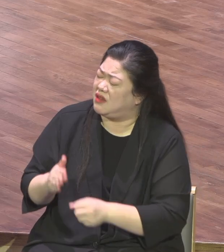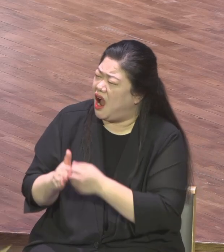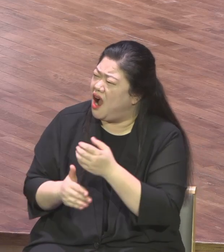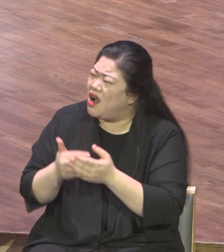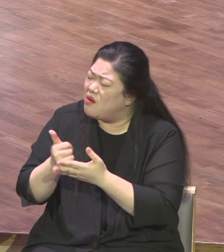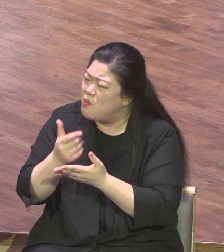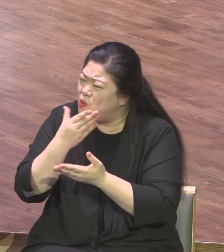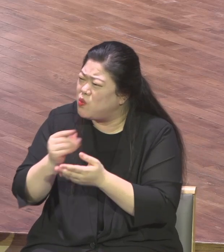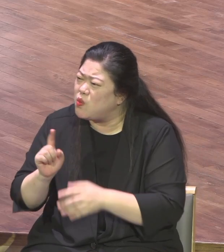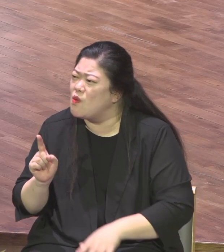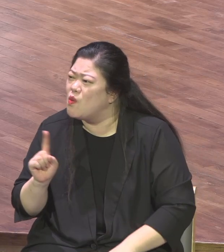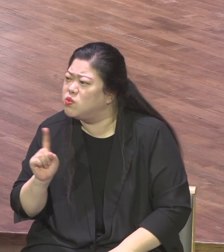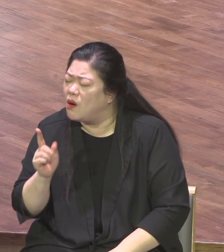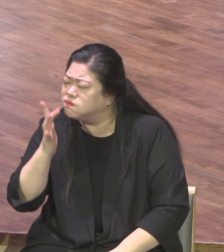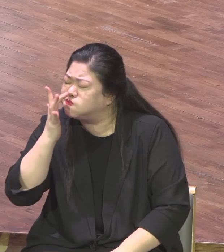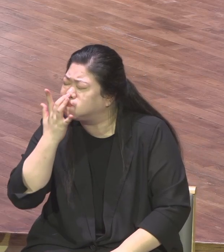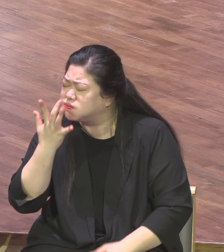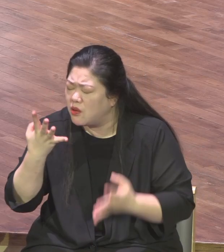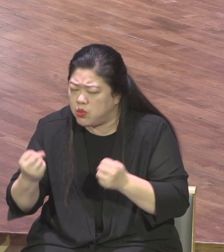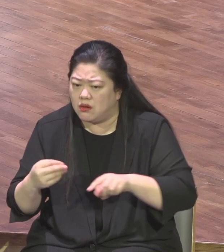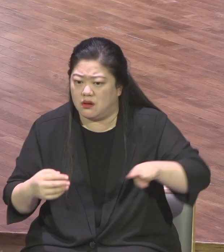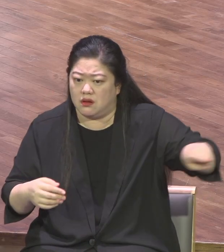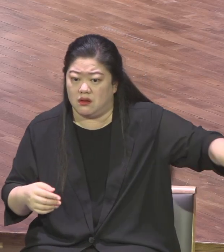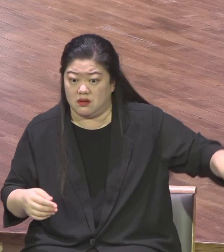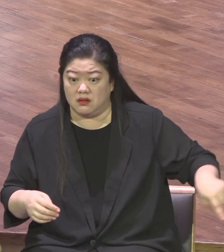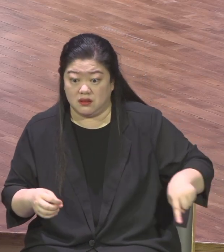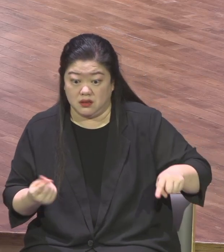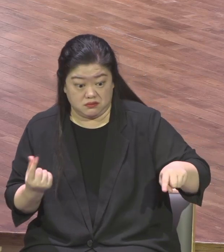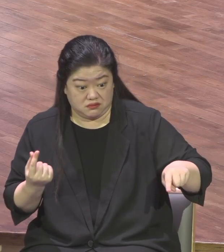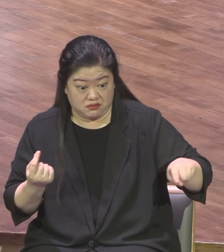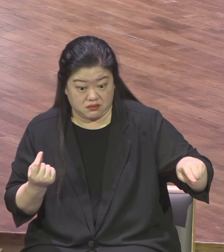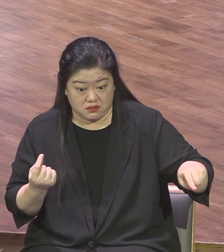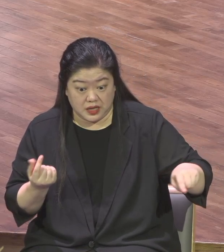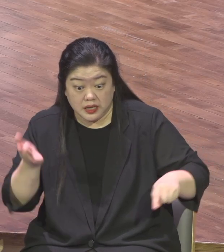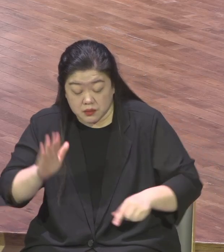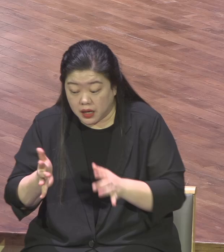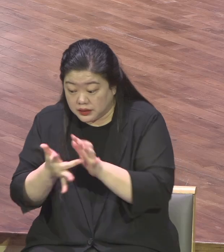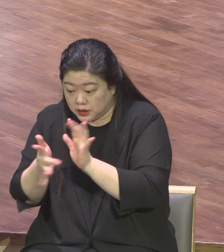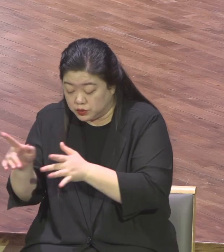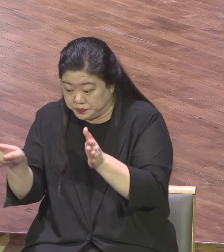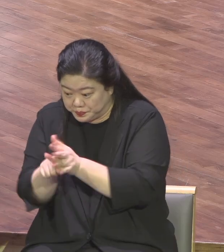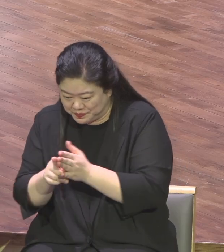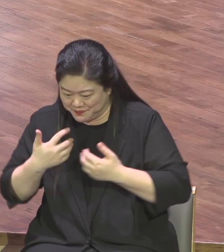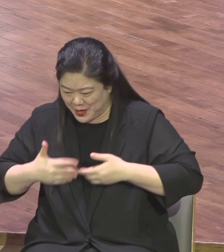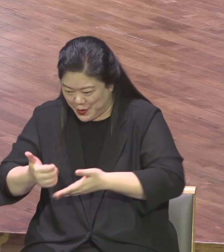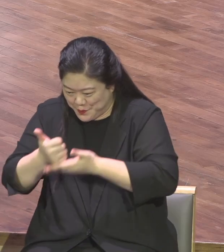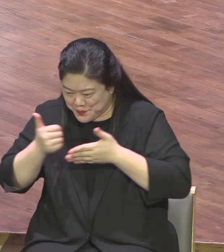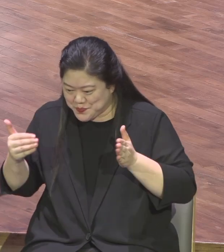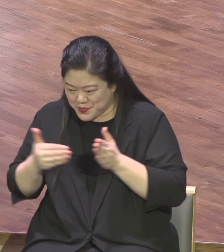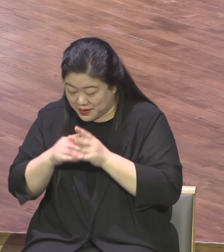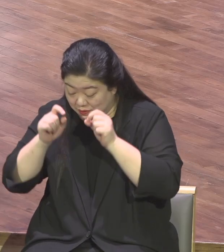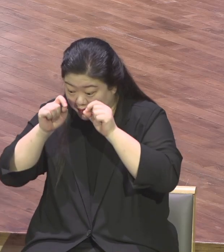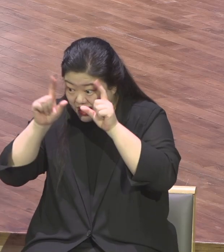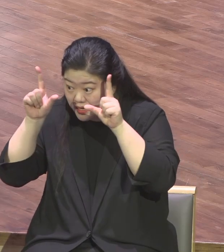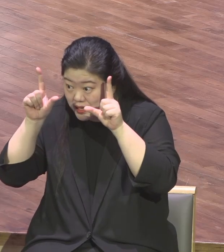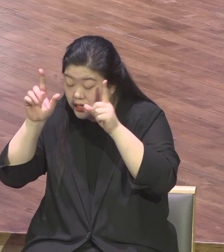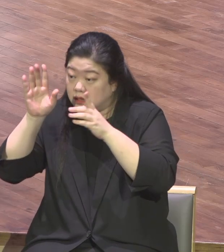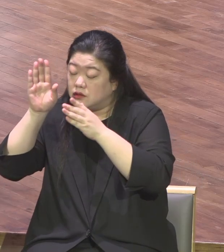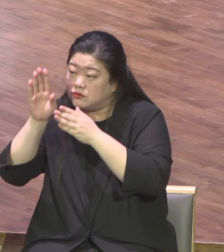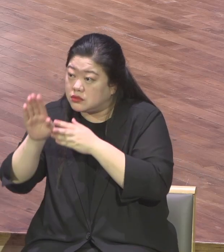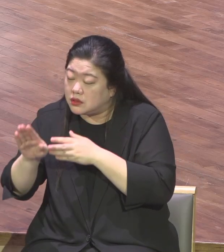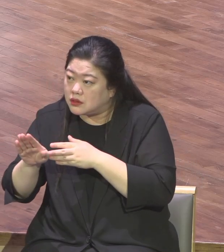자들은 도저히 가질 수 없는 것입니다. 그 안에 있는 지혜와 지식의 모든 보아,